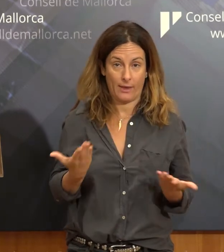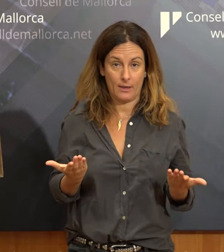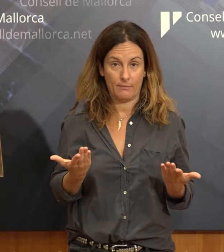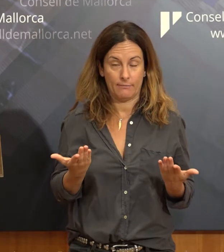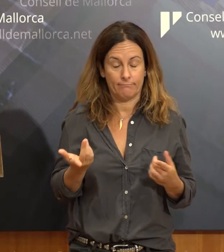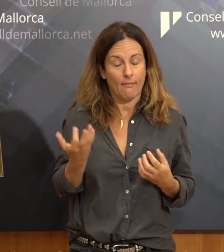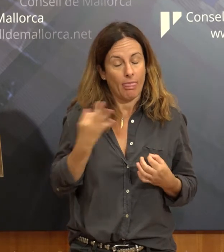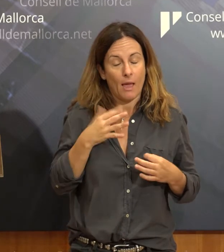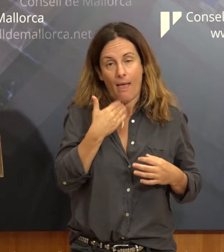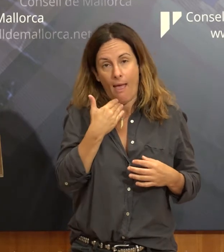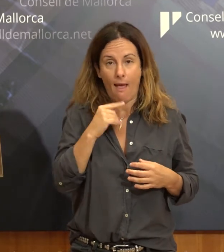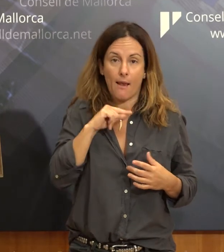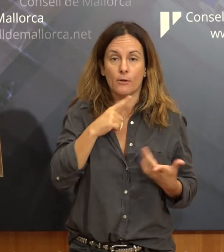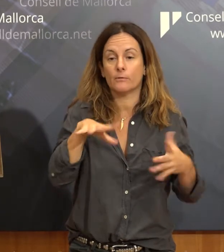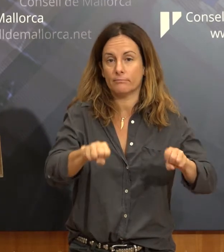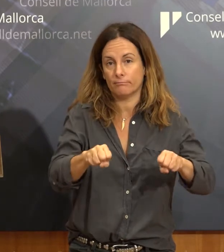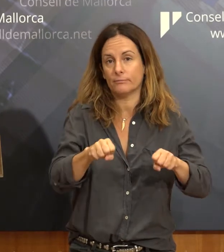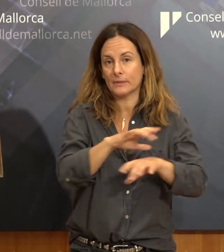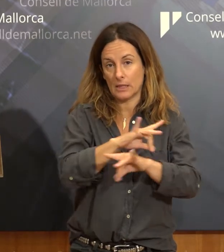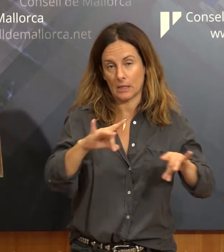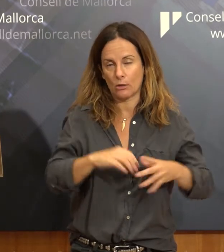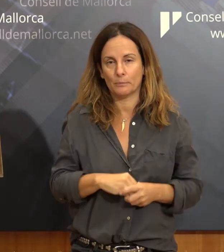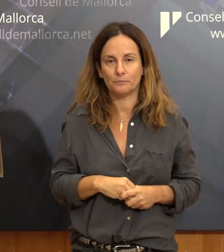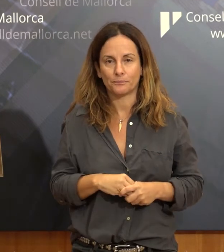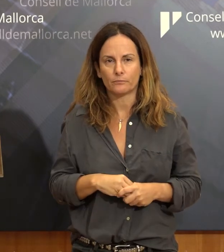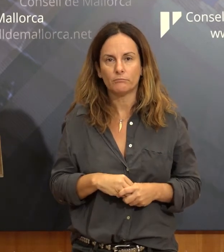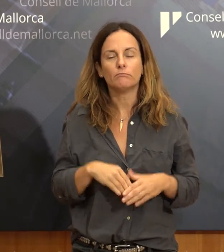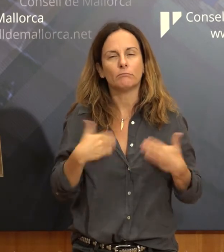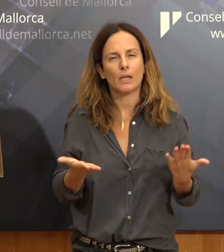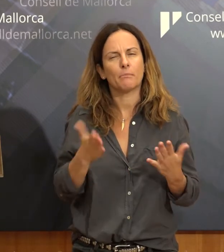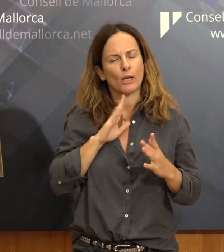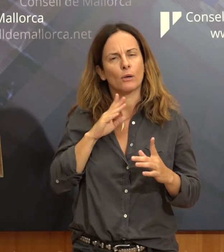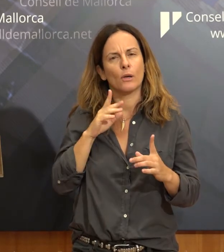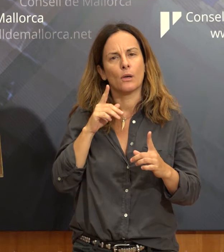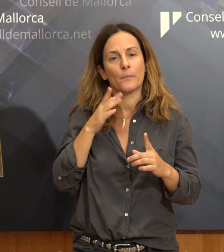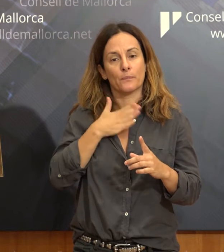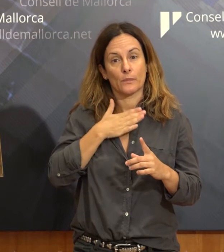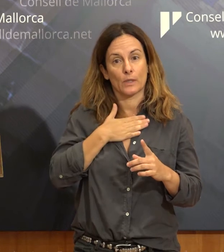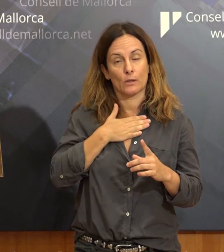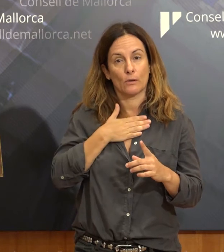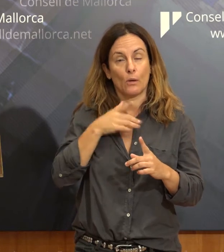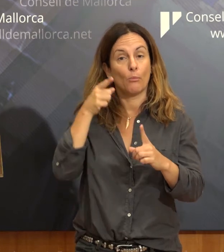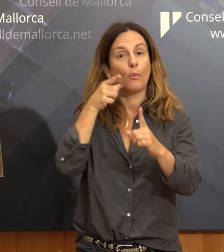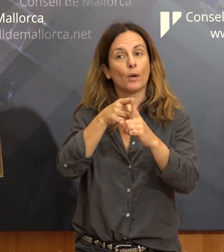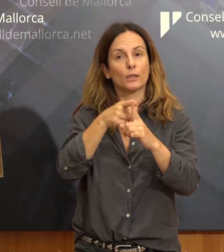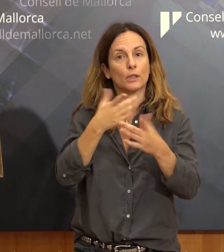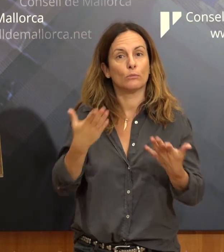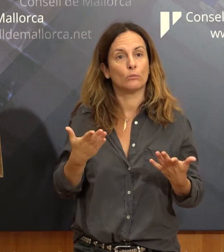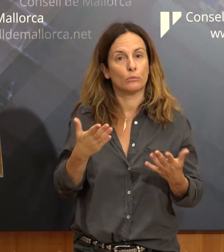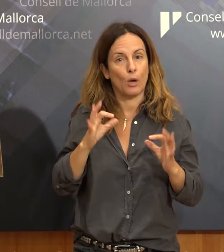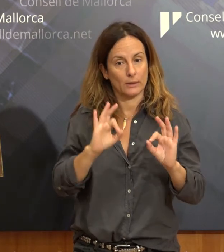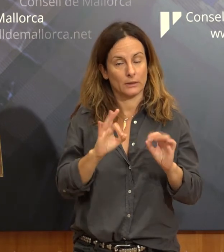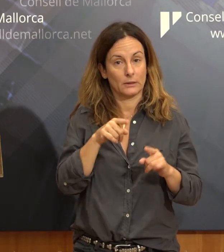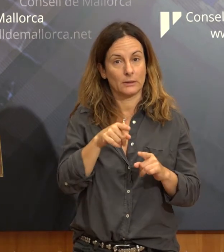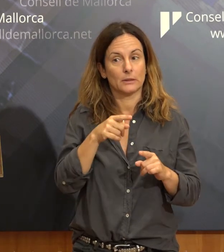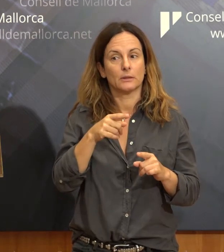impossible. Aquest ha estat l'objectiu. I crec que ha estat un objectiu ratificat per tots els partits que conformen